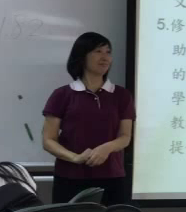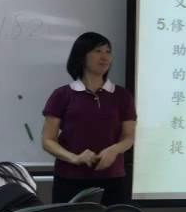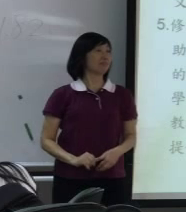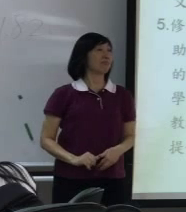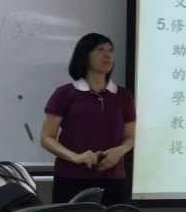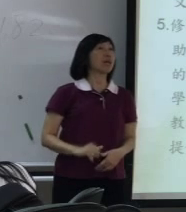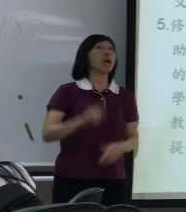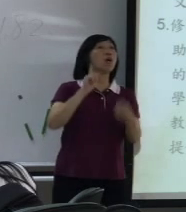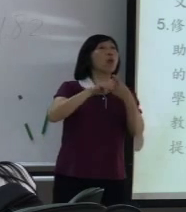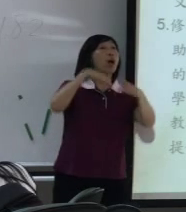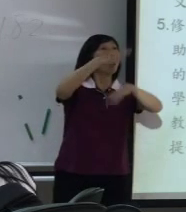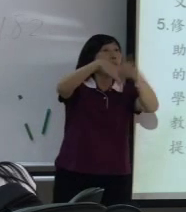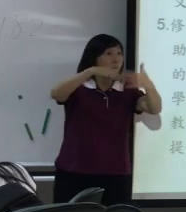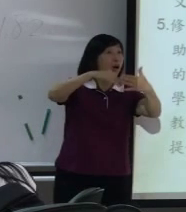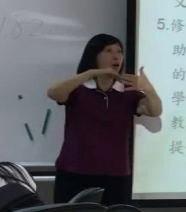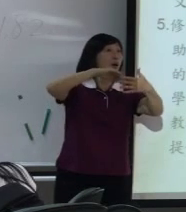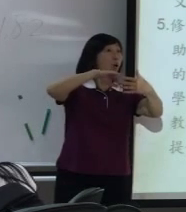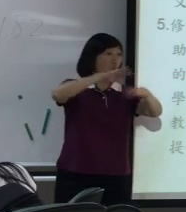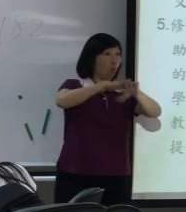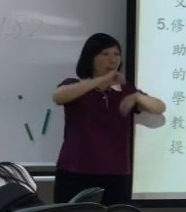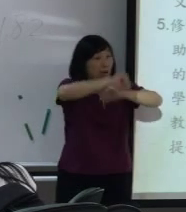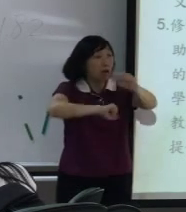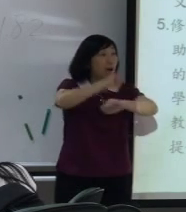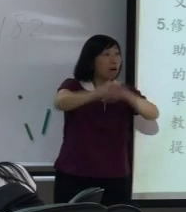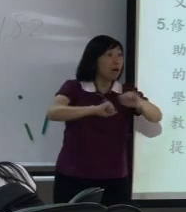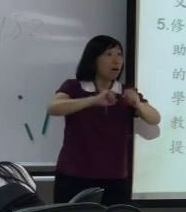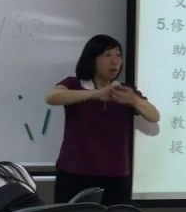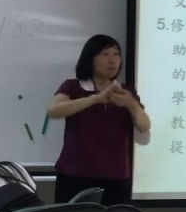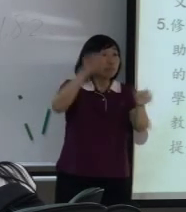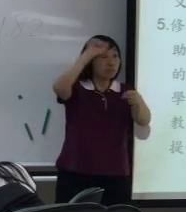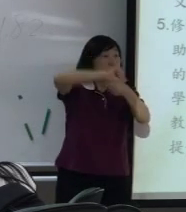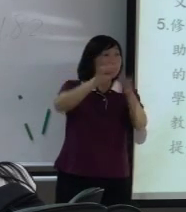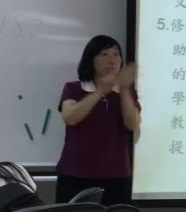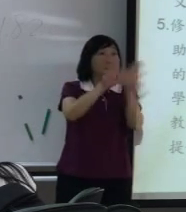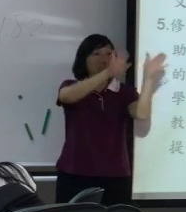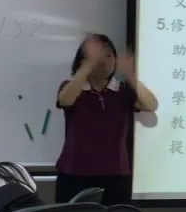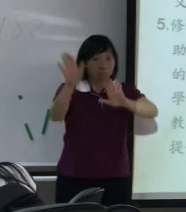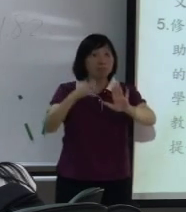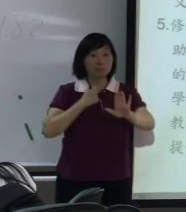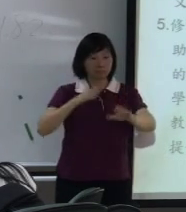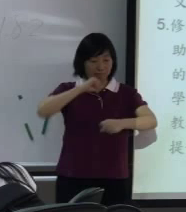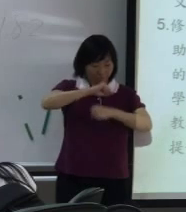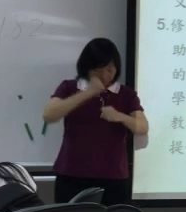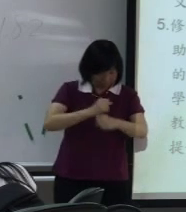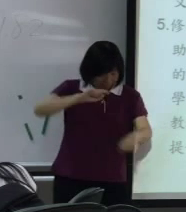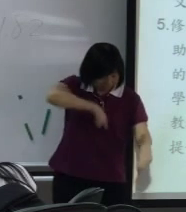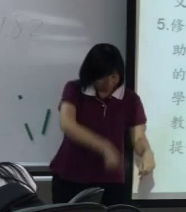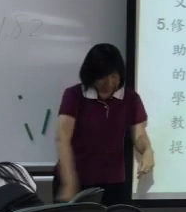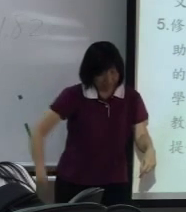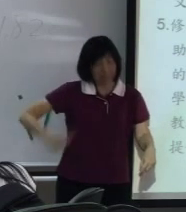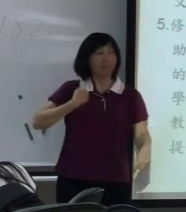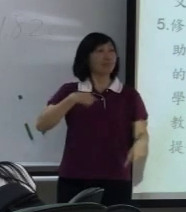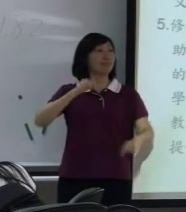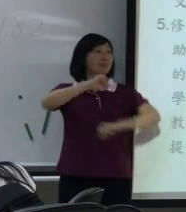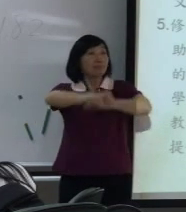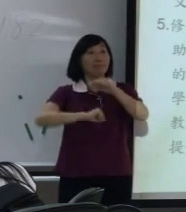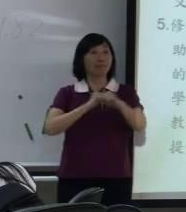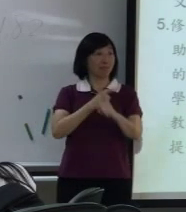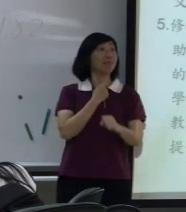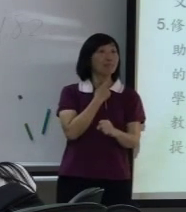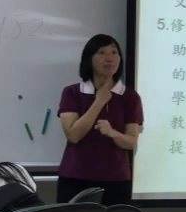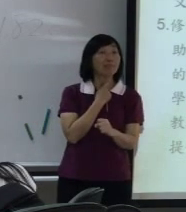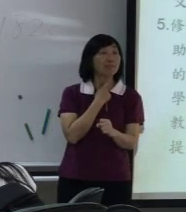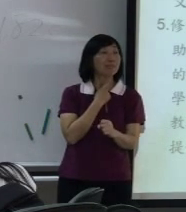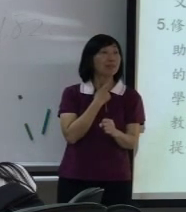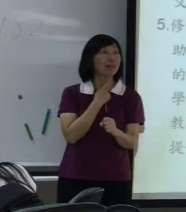因为手语是要打出来的，还有表情啊，还有姿势啊，还有动作啊，